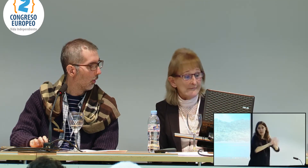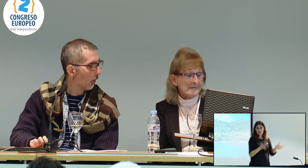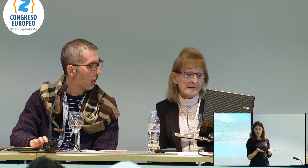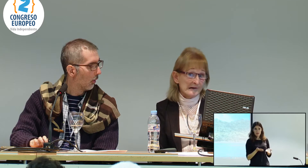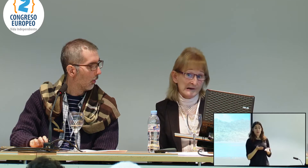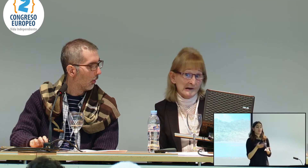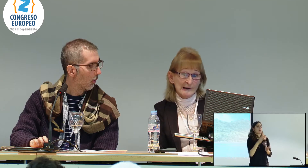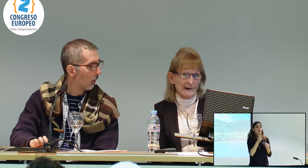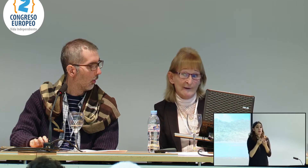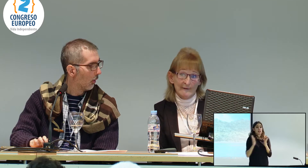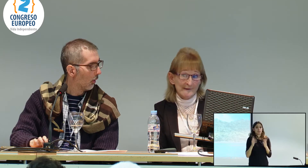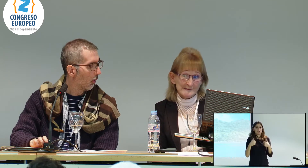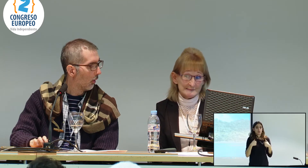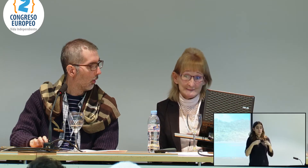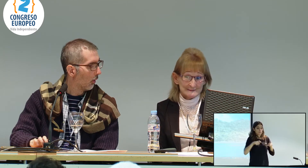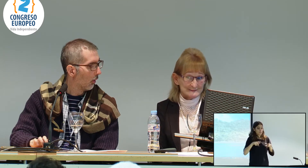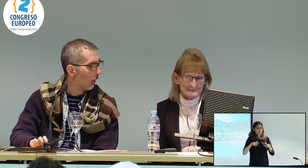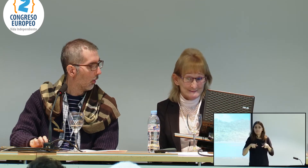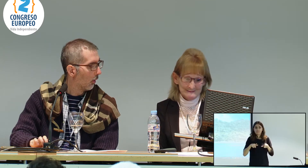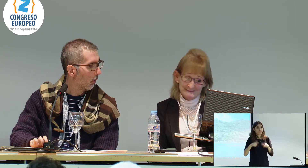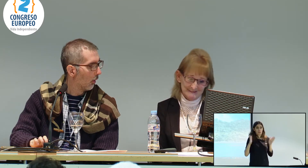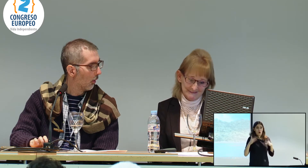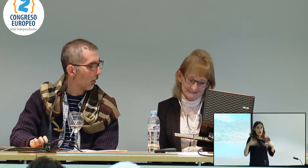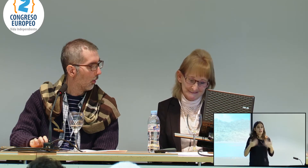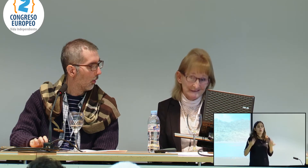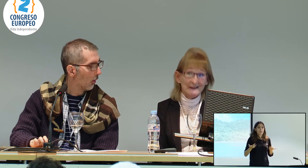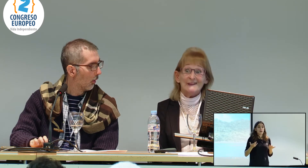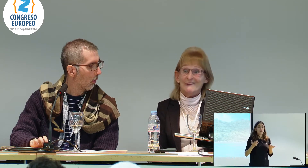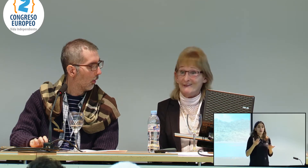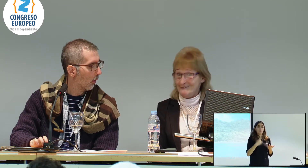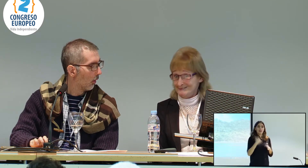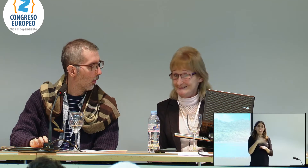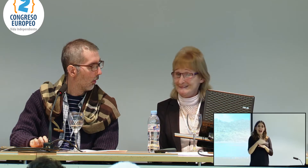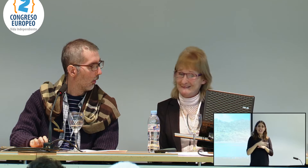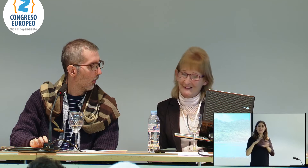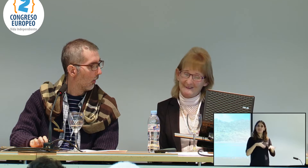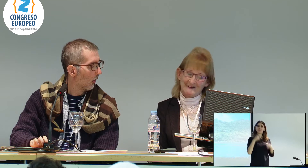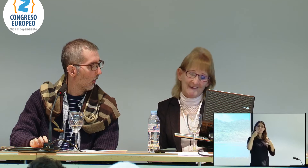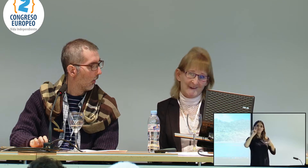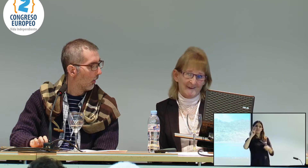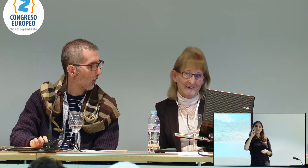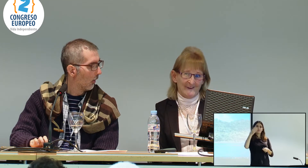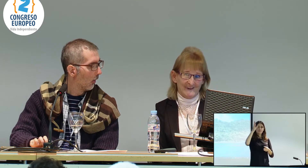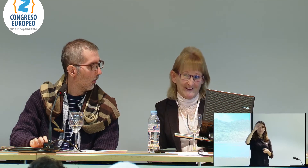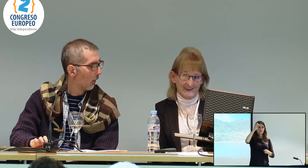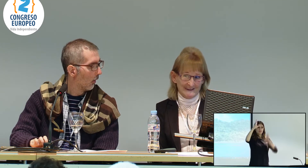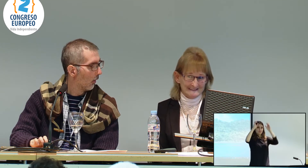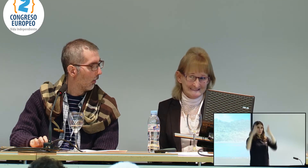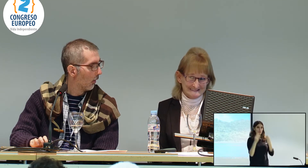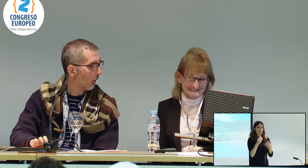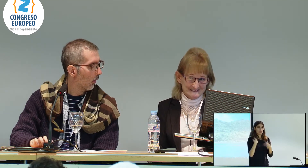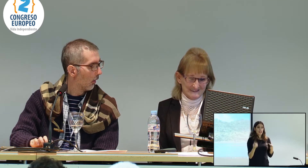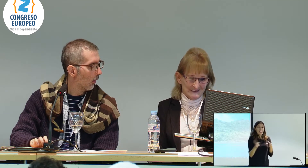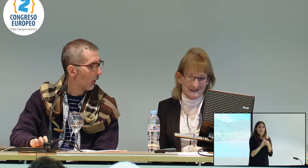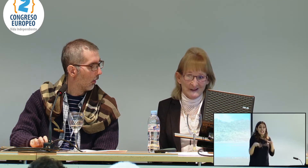demás, no tengo ningún título académico, pero sí, mucha calle. La inserción social no me la regaló